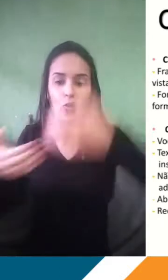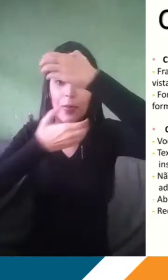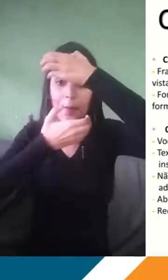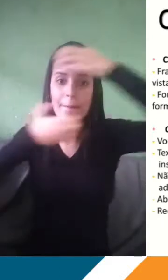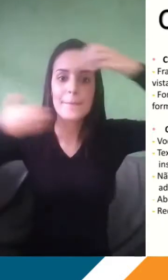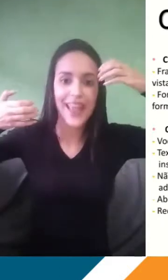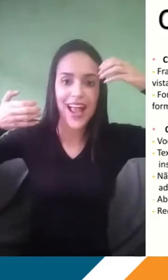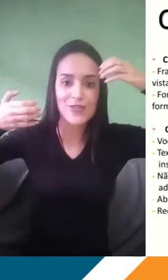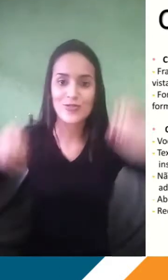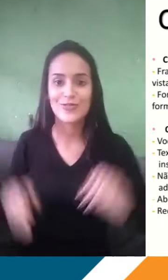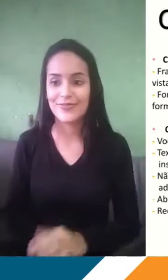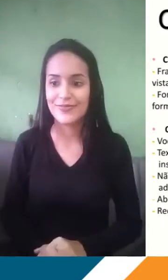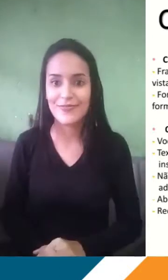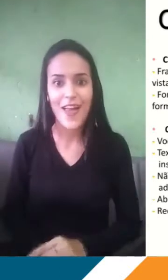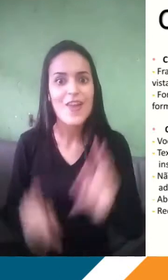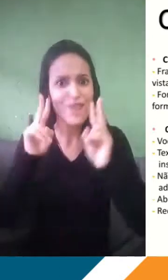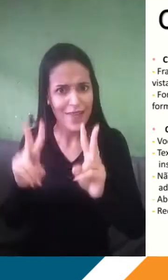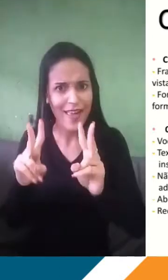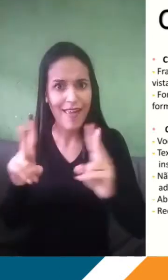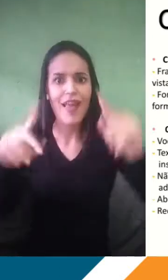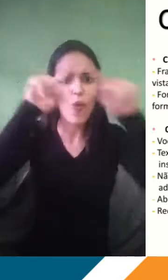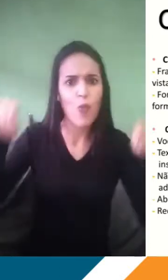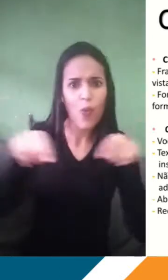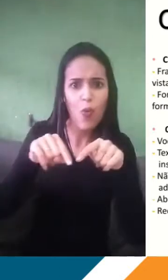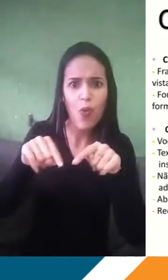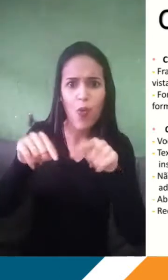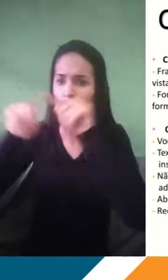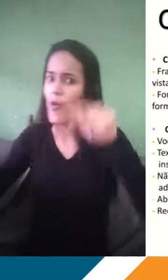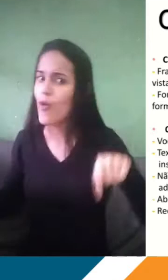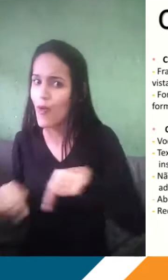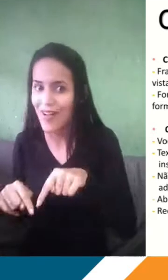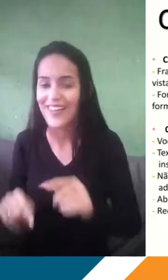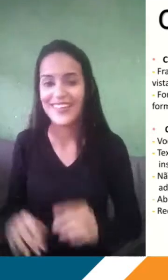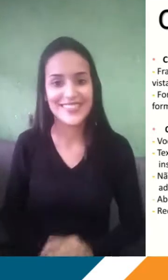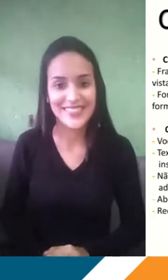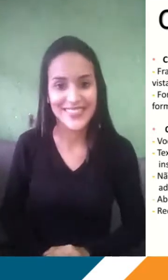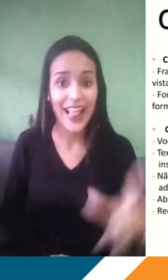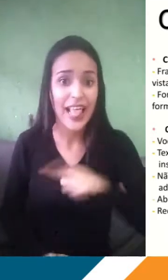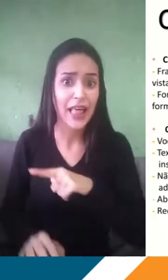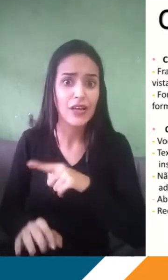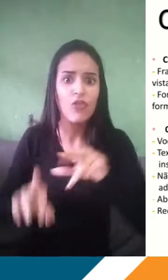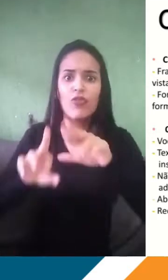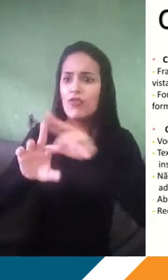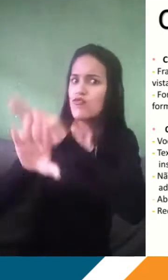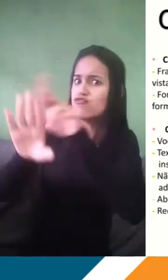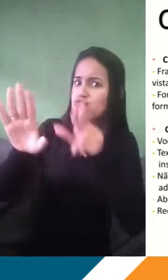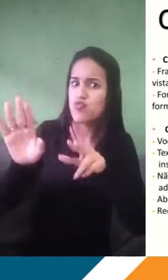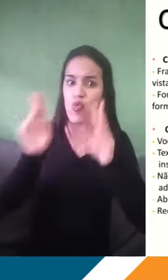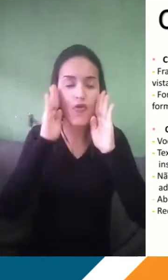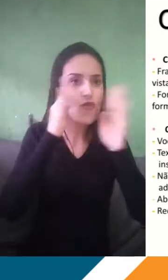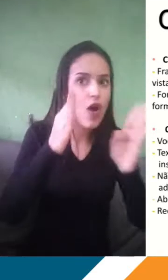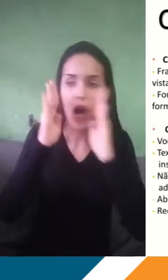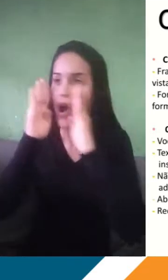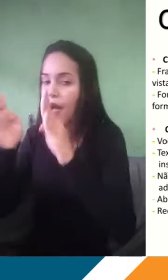podemos perceber o uso de formas geométricas e também a existência de diversos pontos de vista, ou seja,